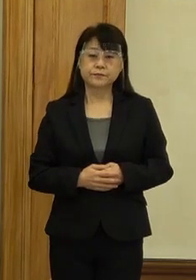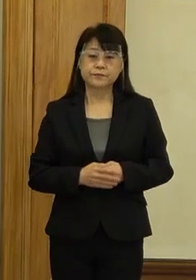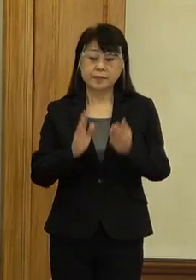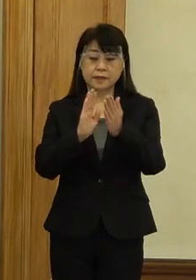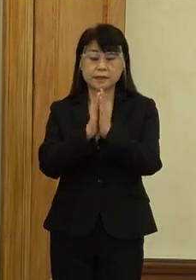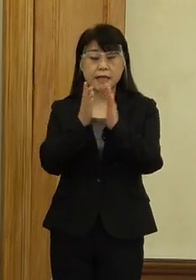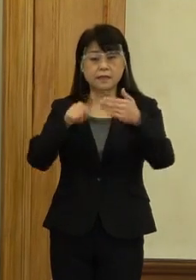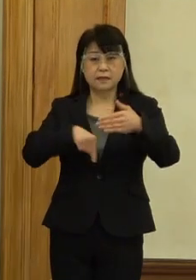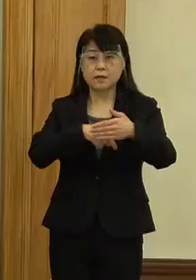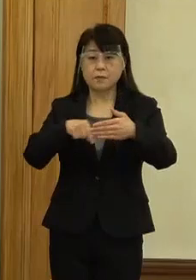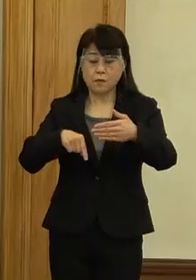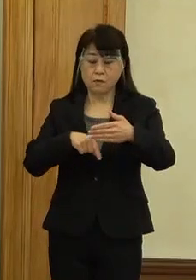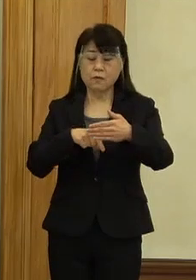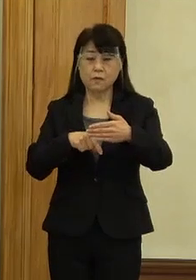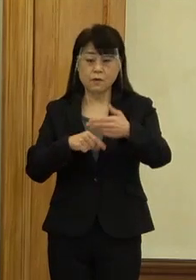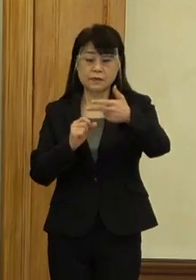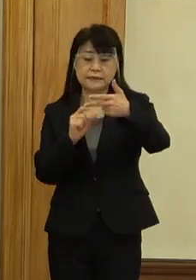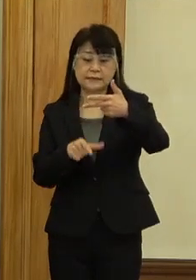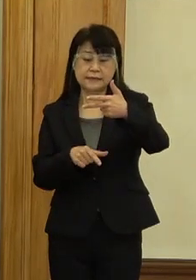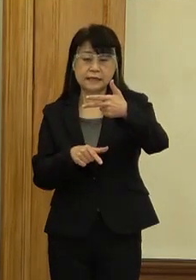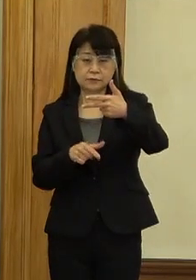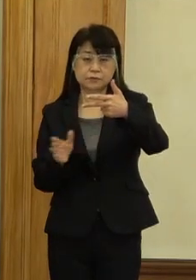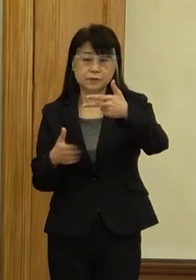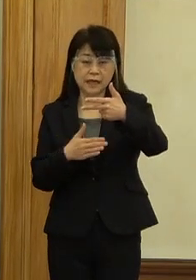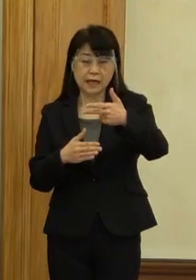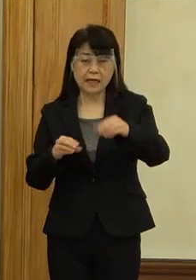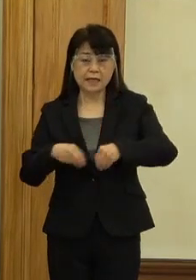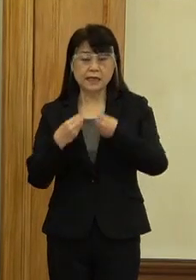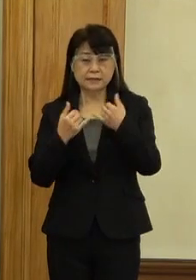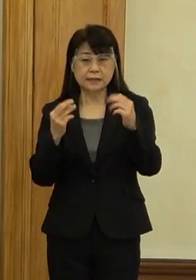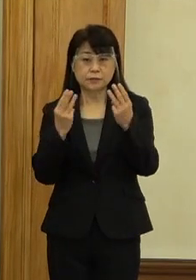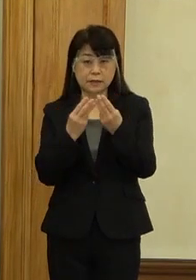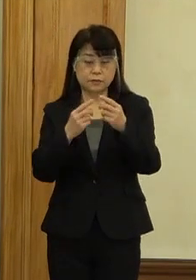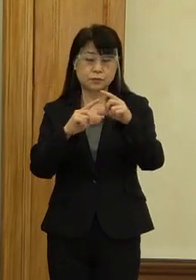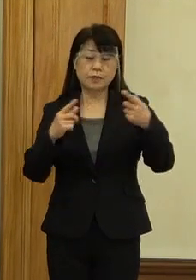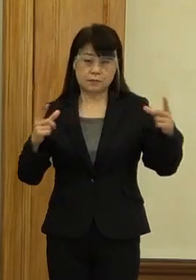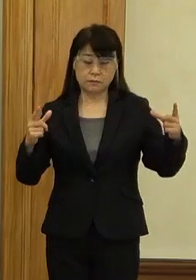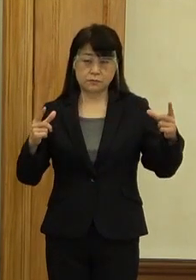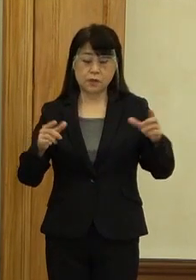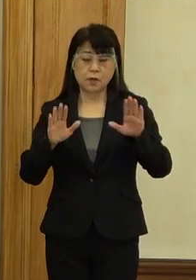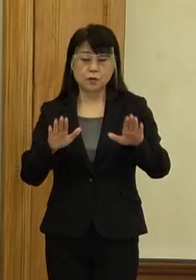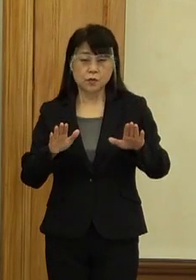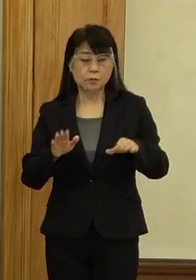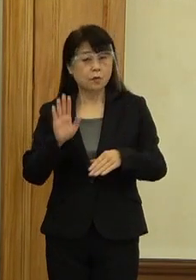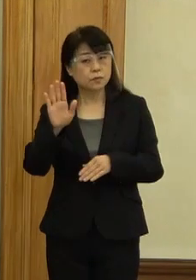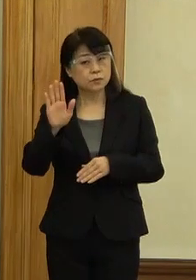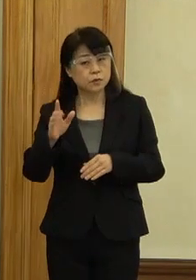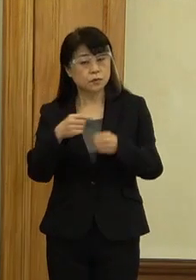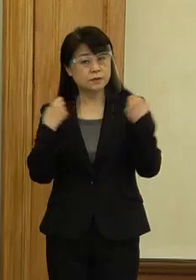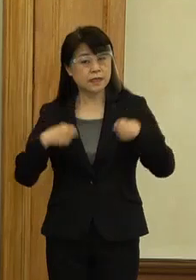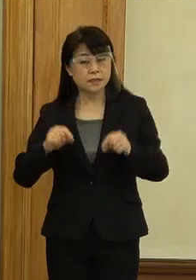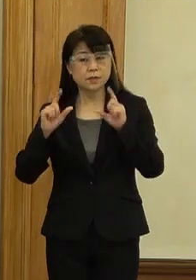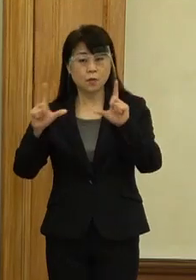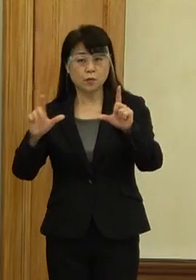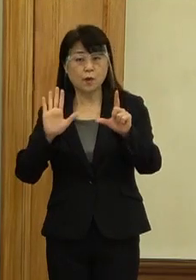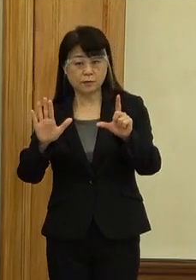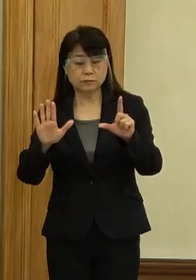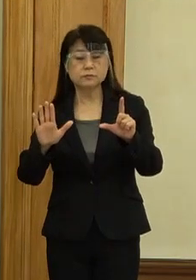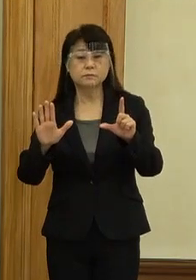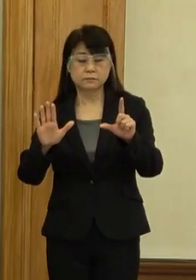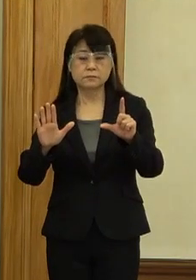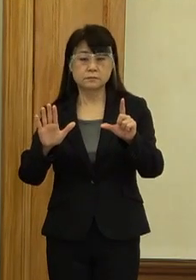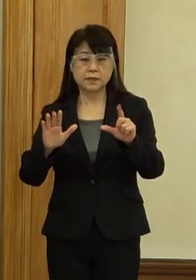県内でも7月に入り感染者数が増加に転じ、本日も後ほど正式に公表いたします